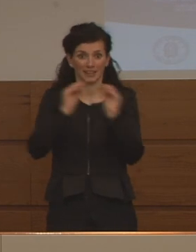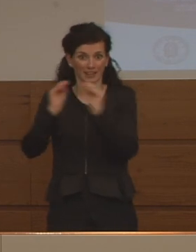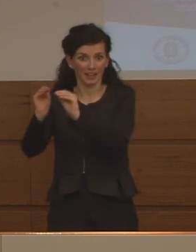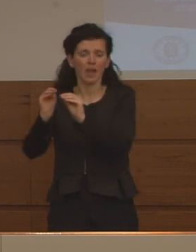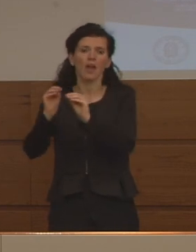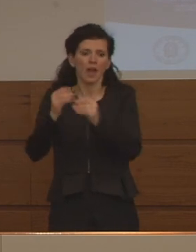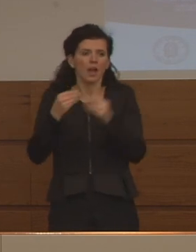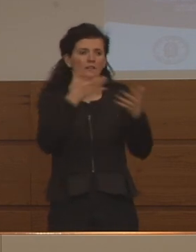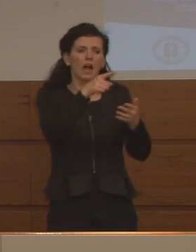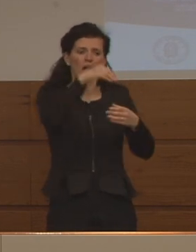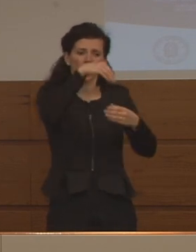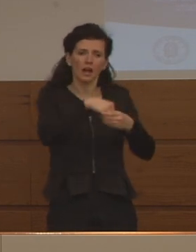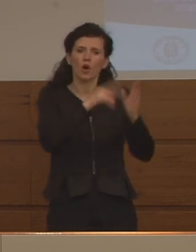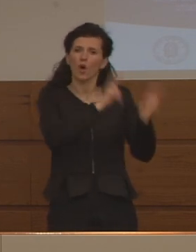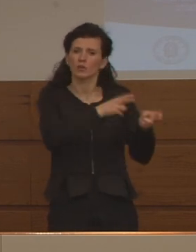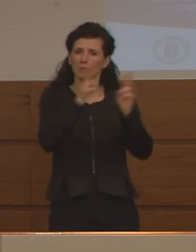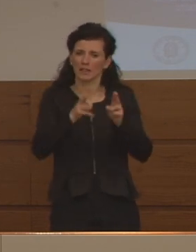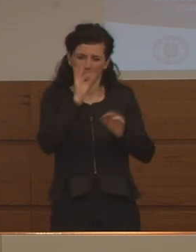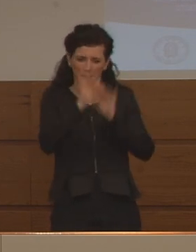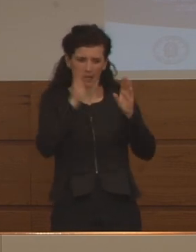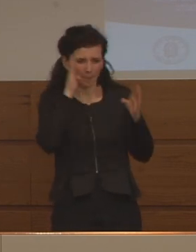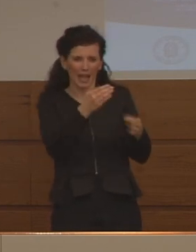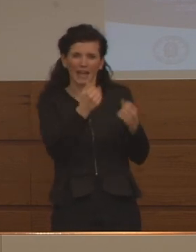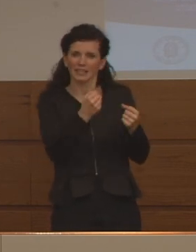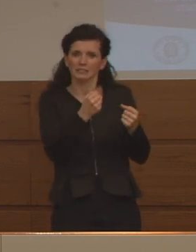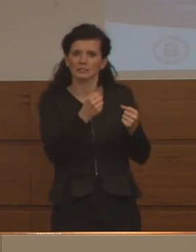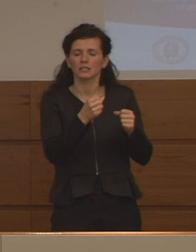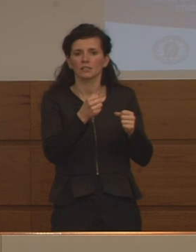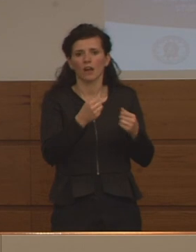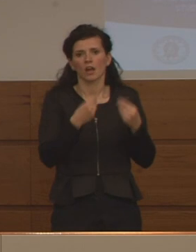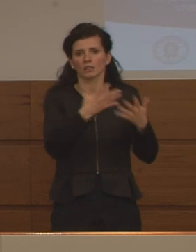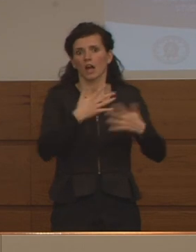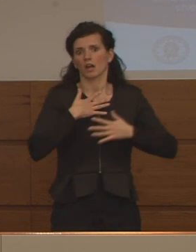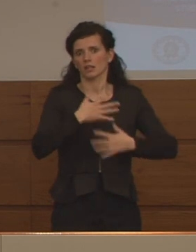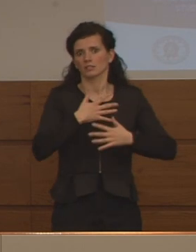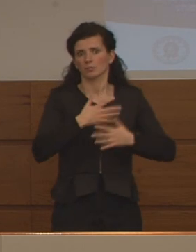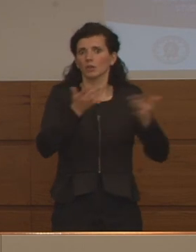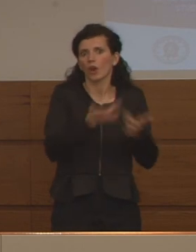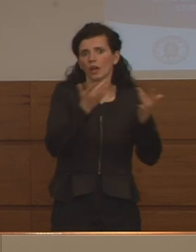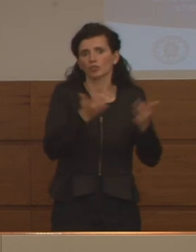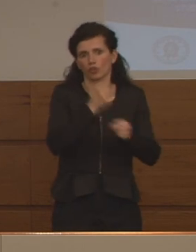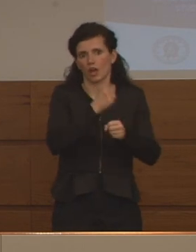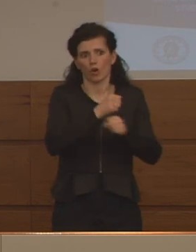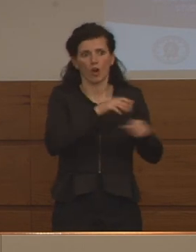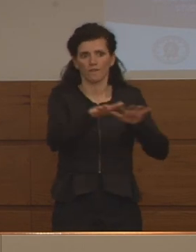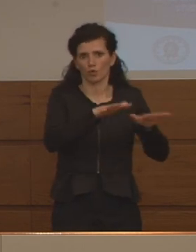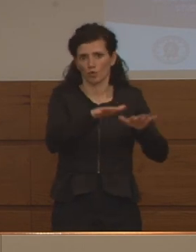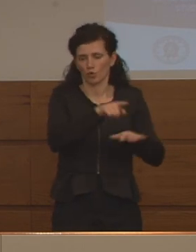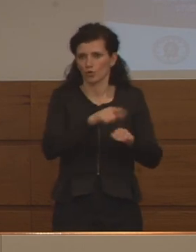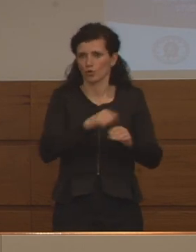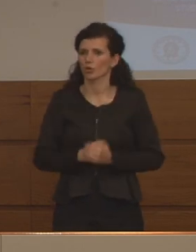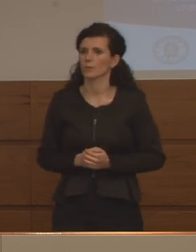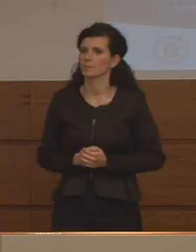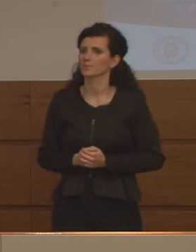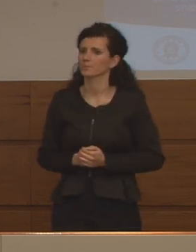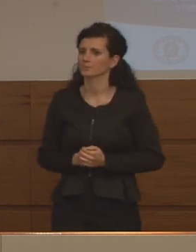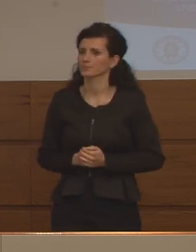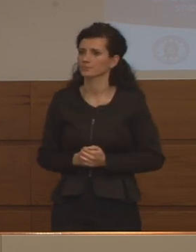terapie intensive in un momento in cui vi era una grande necessità le